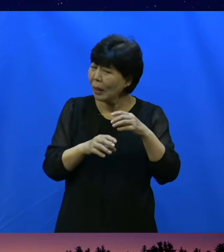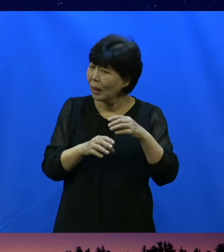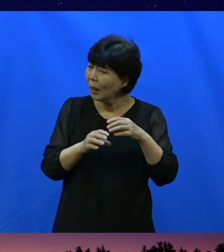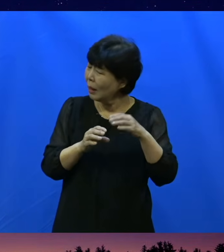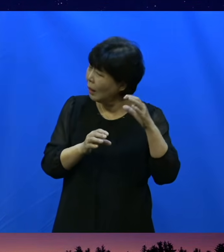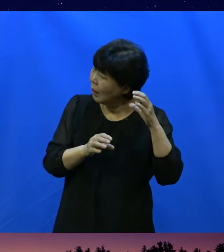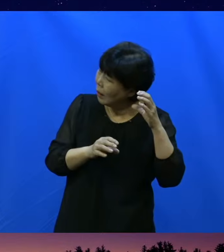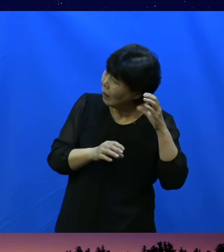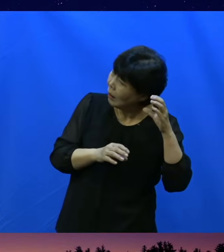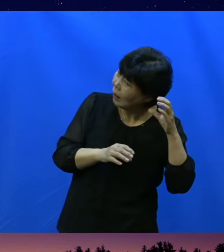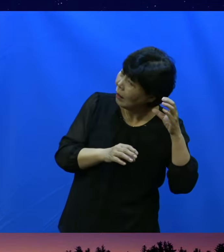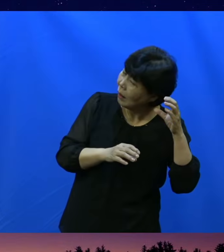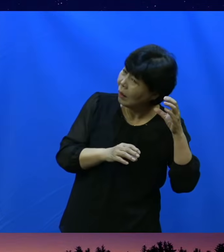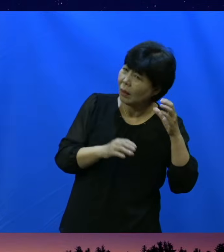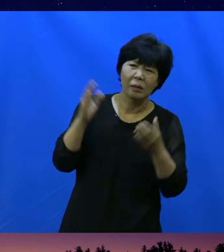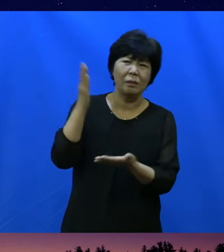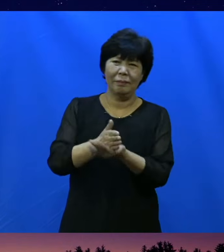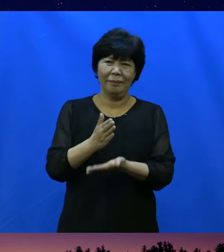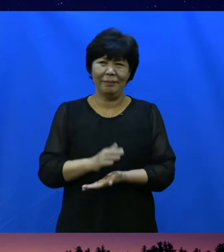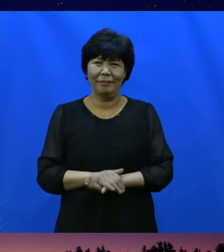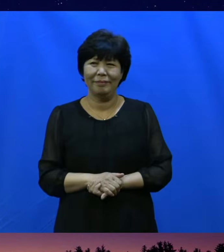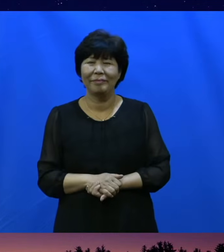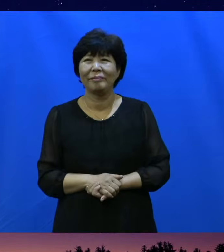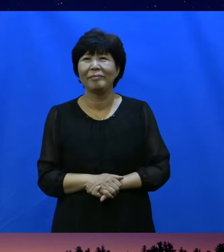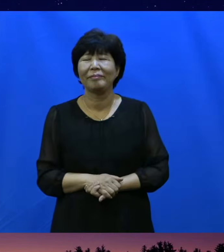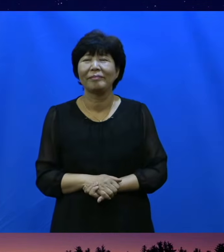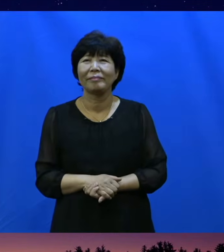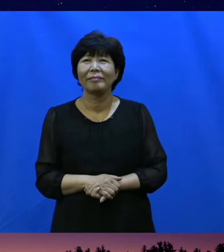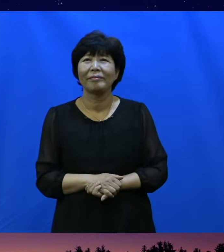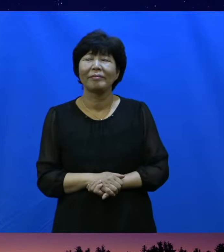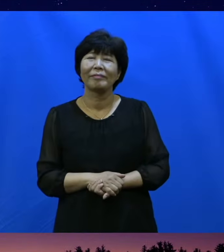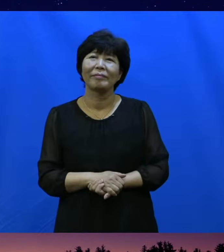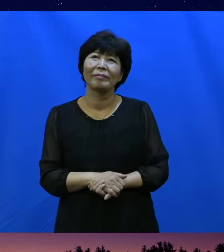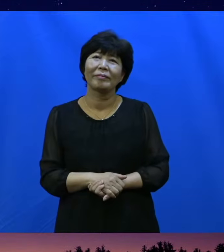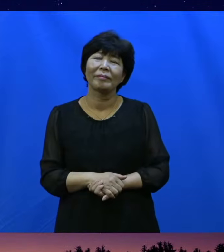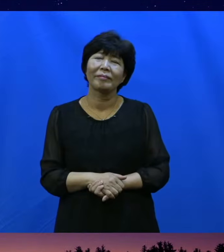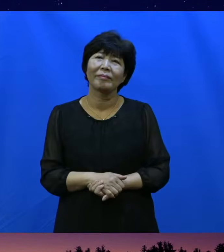듣고 묵상해요? 그죠?